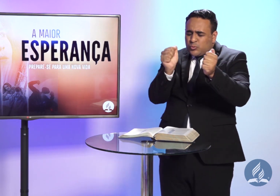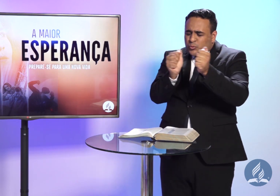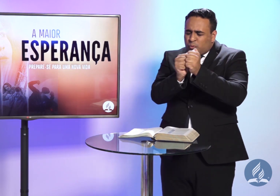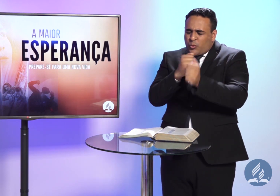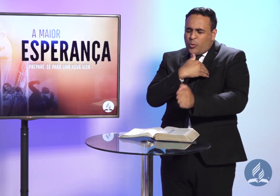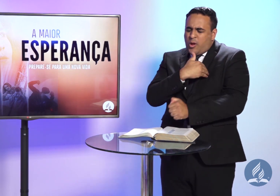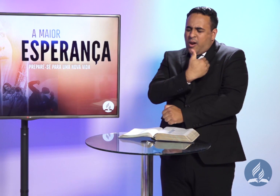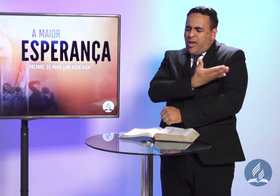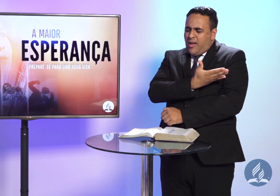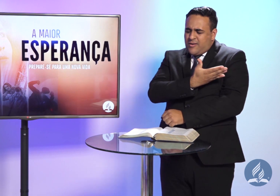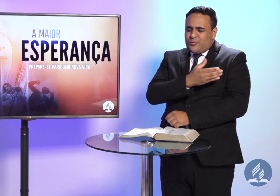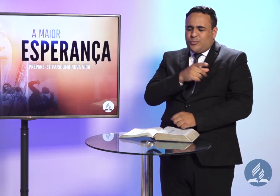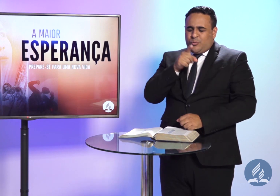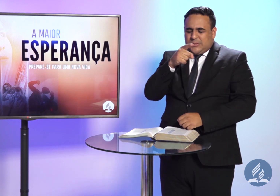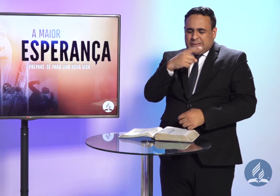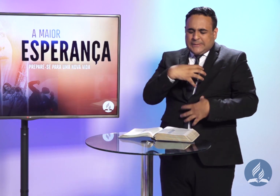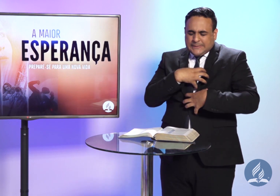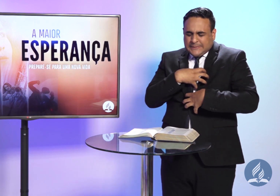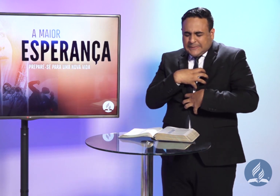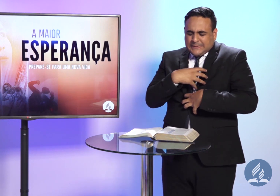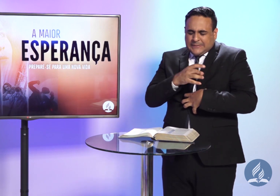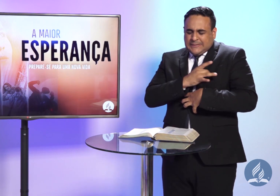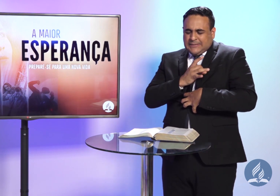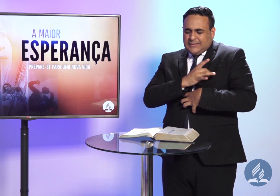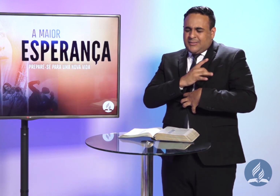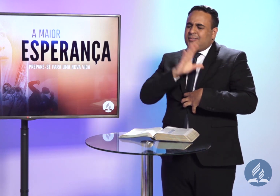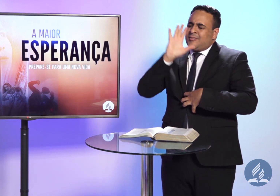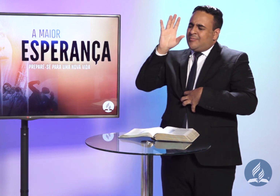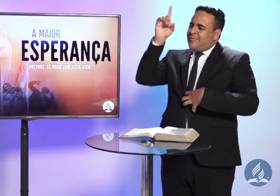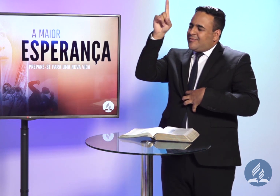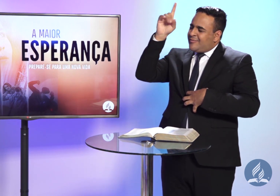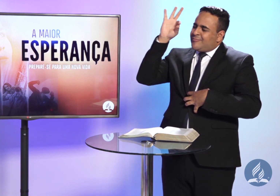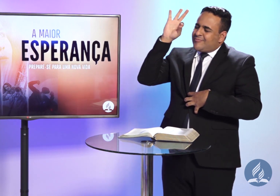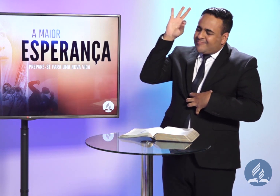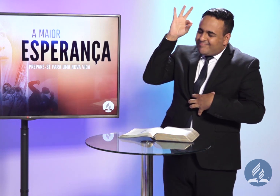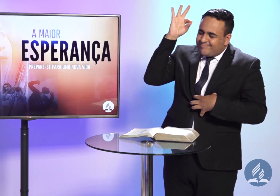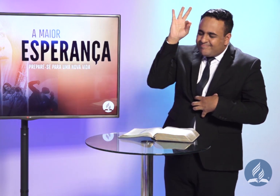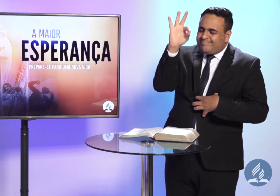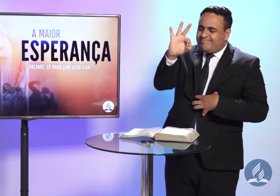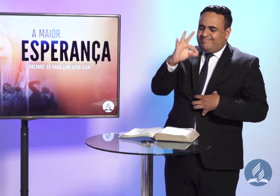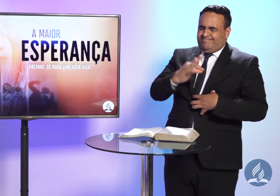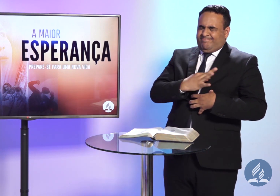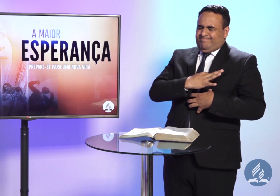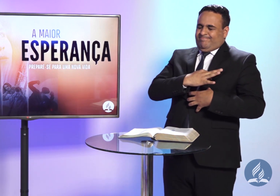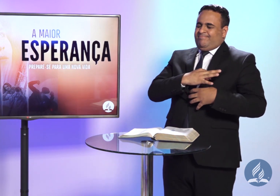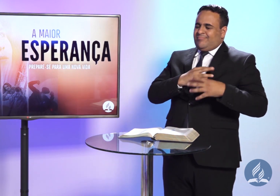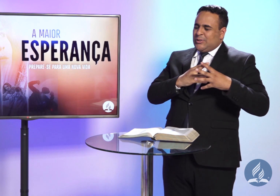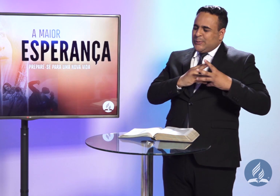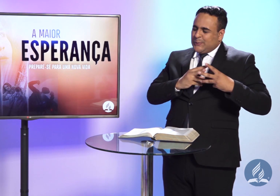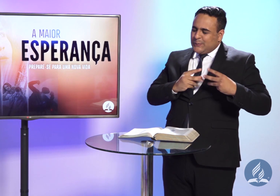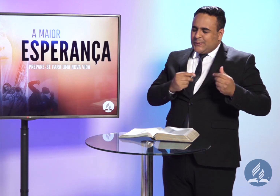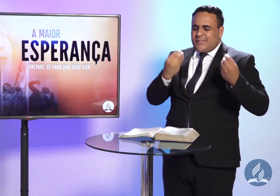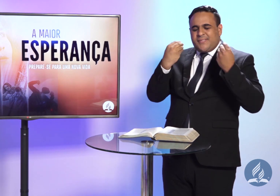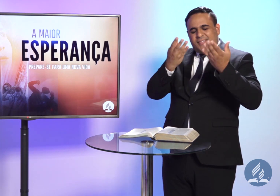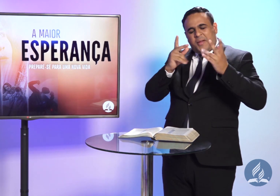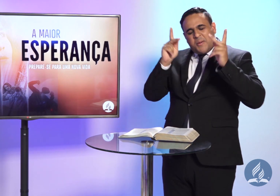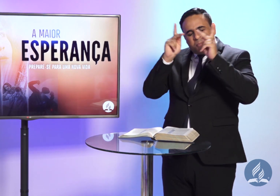teus caminhos. Esteja do lado desses nossos amigos que estão nos acompanhando. Ajude para que o seu Santo Espírito toque na